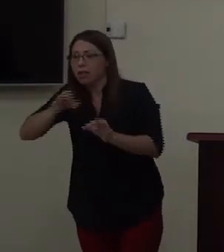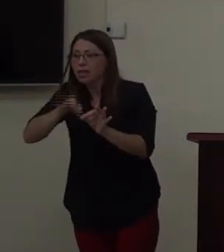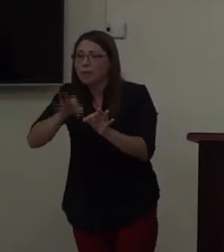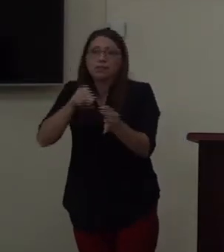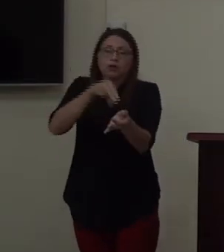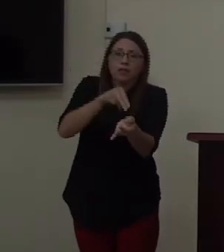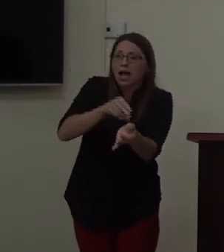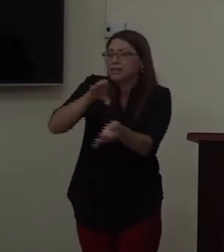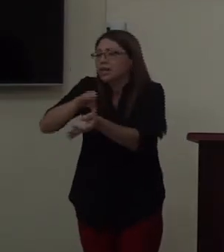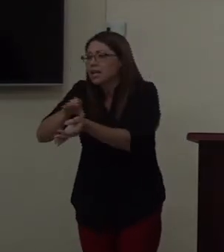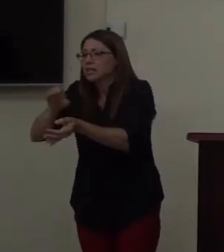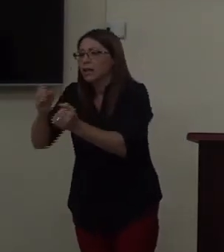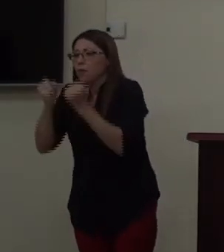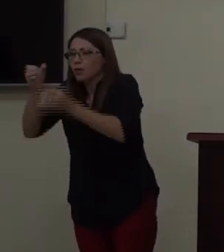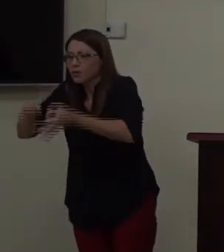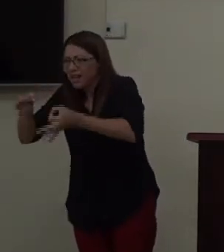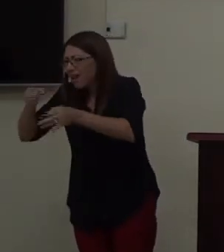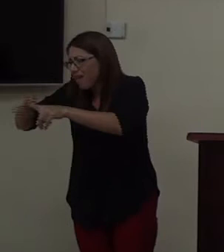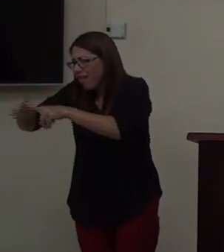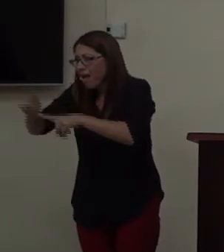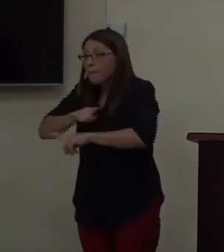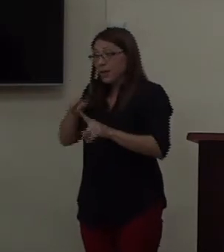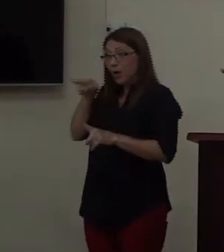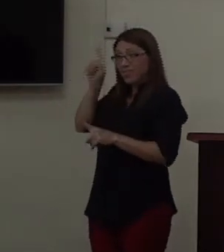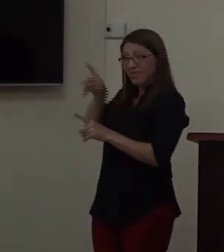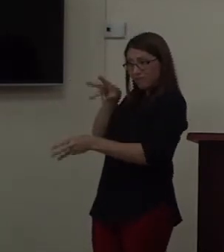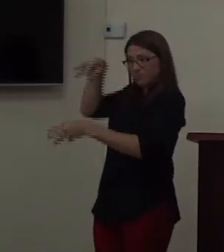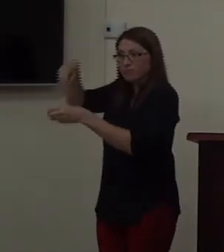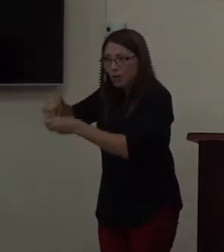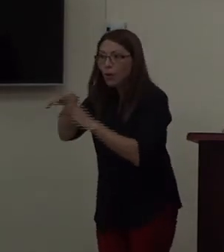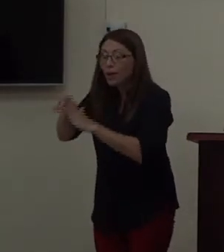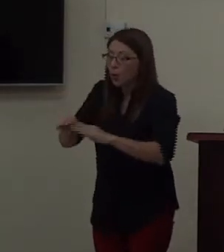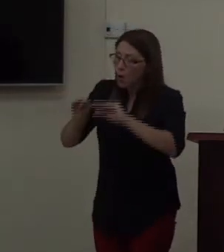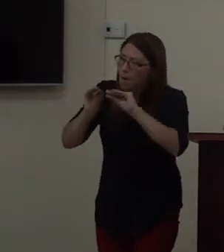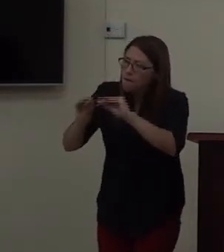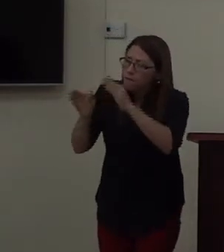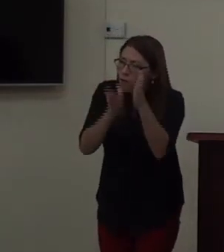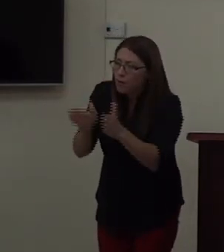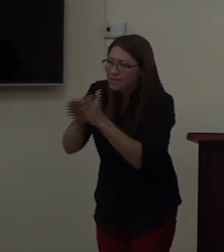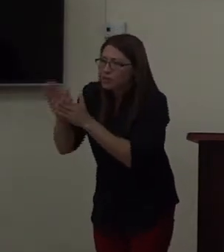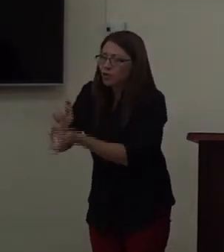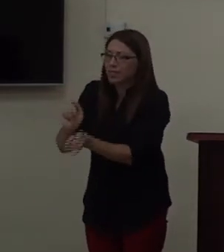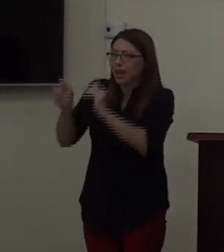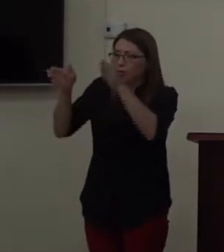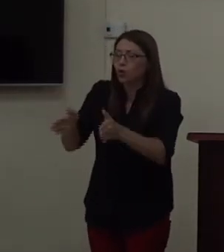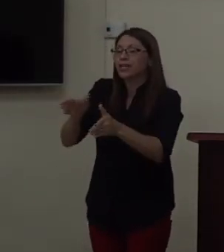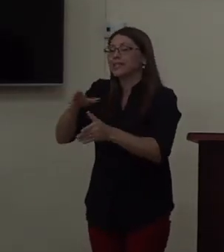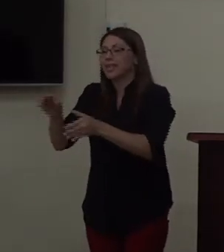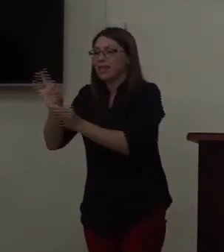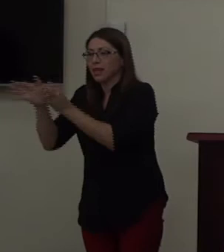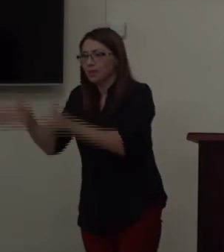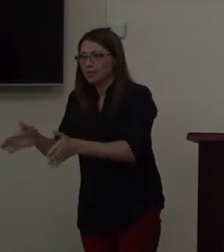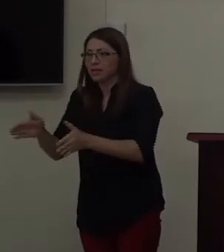En el Poder Judicial, etc. Pero por ahí es donde habría que entrarle, por ejemplo, en la formación de traductores, de intérpretes. Es una política muy